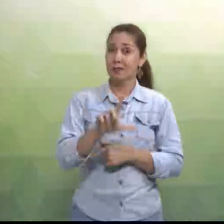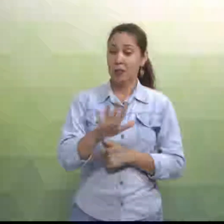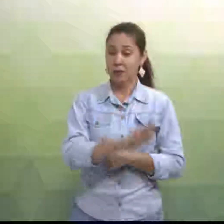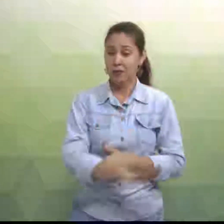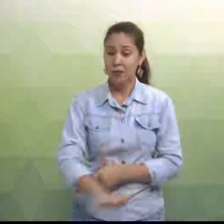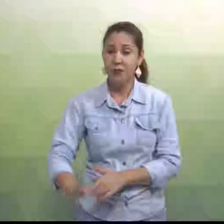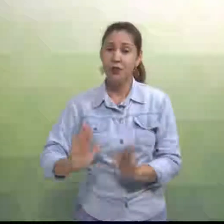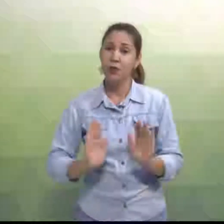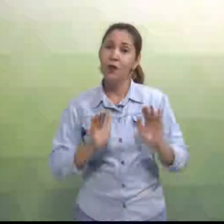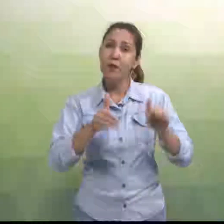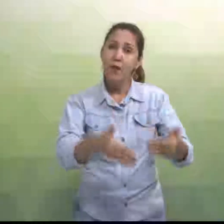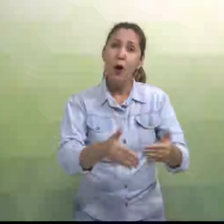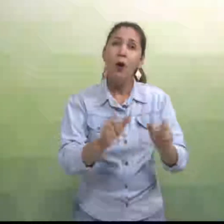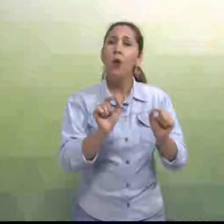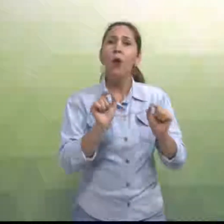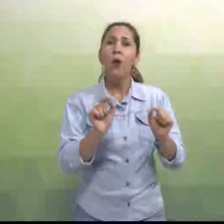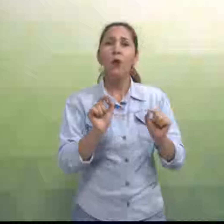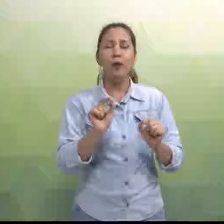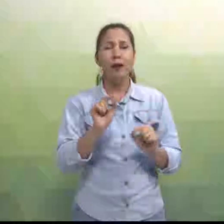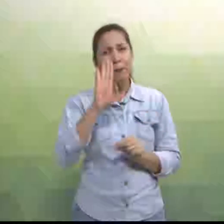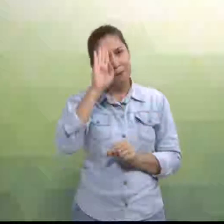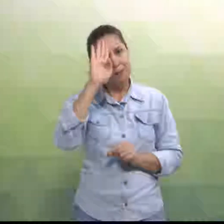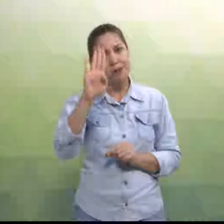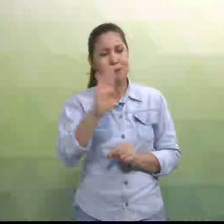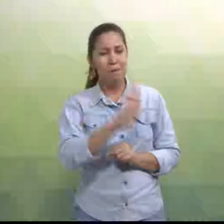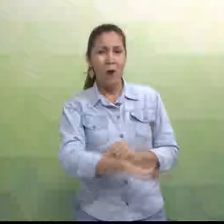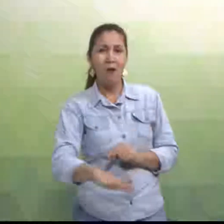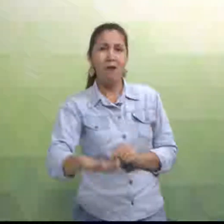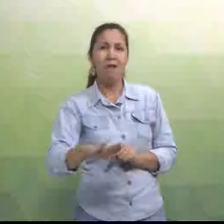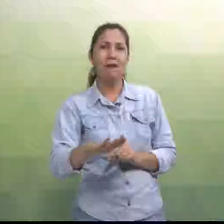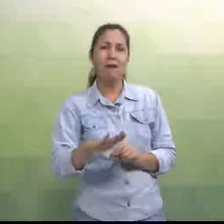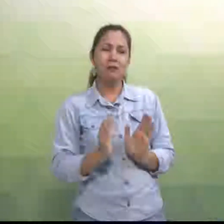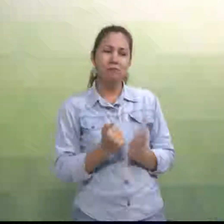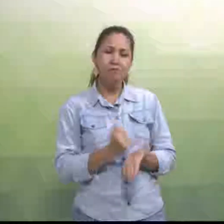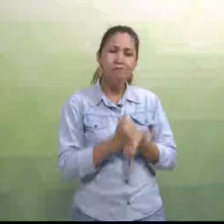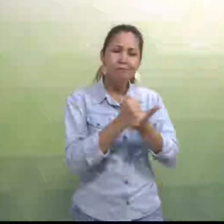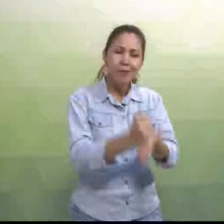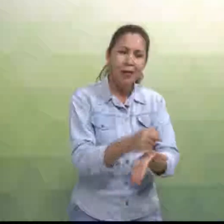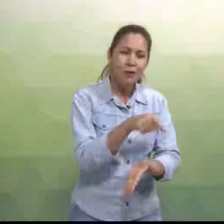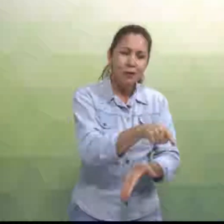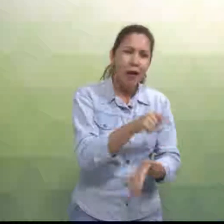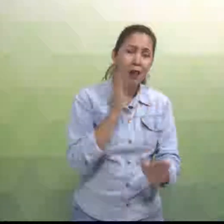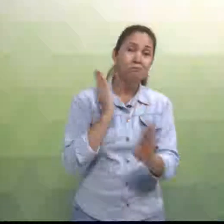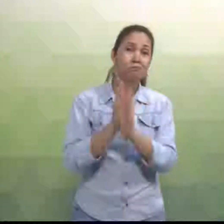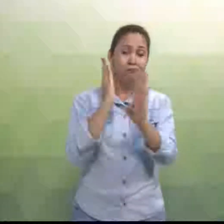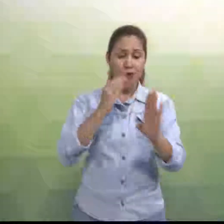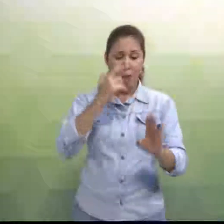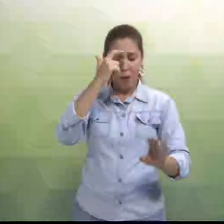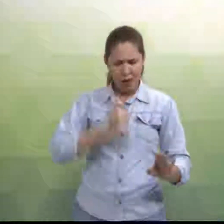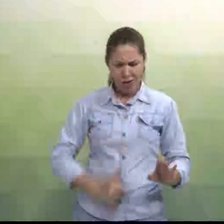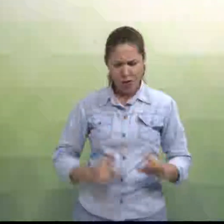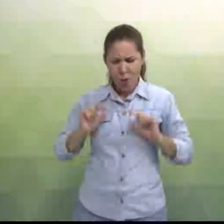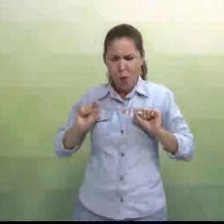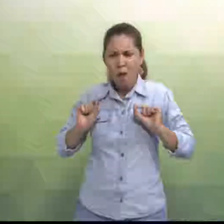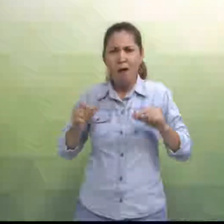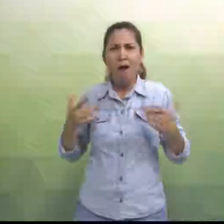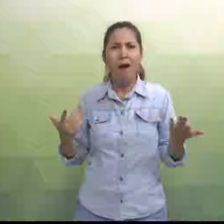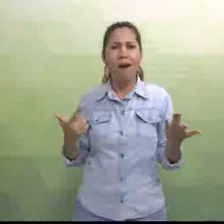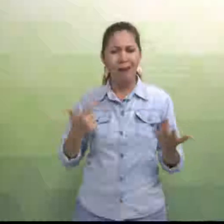literatura. Então, com a criança, o foco é auxiliá-lo para que ele descubra que